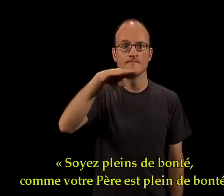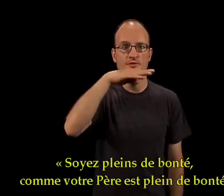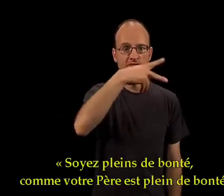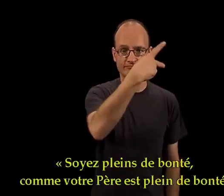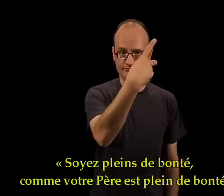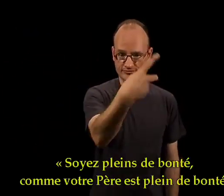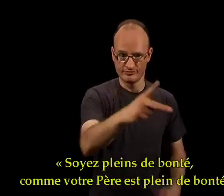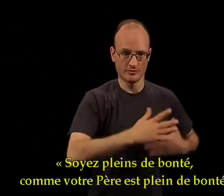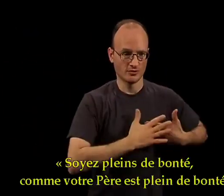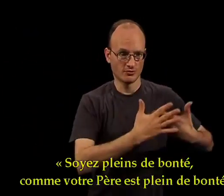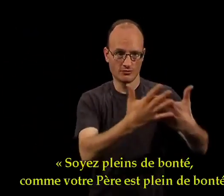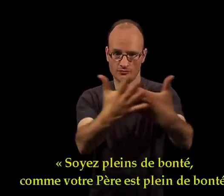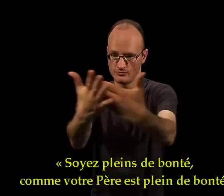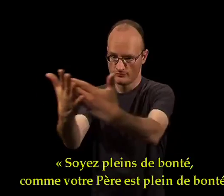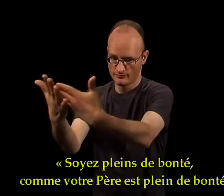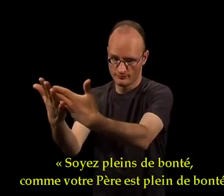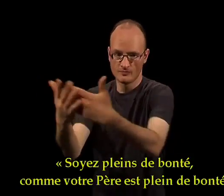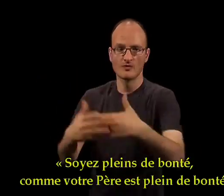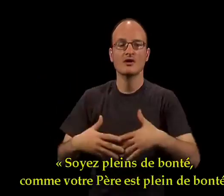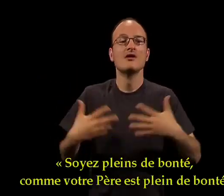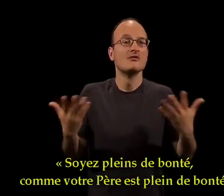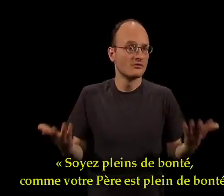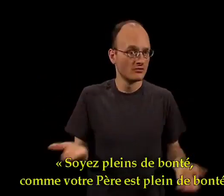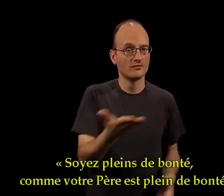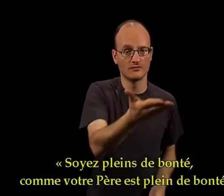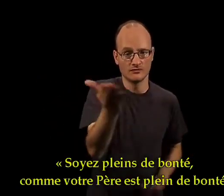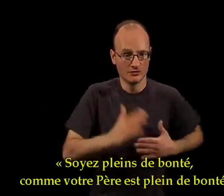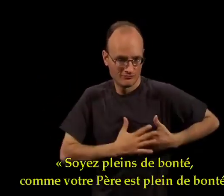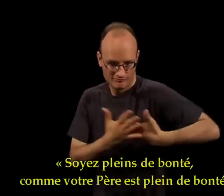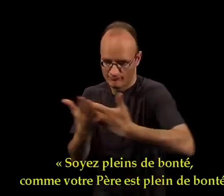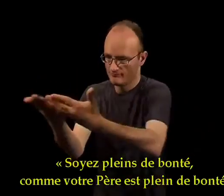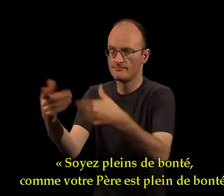Soyez pleins de bonté comme votre Père est plein de bonté.